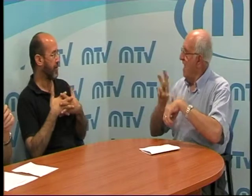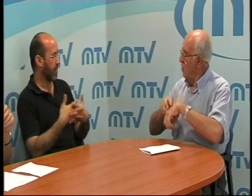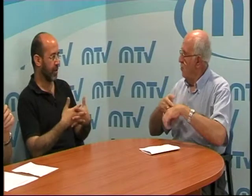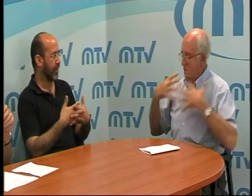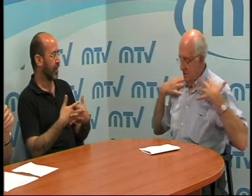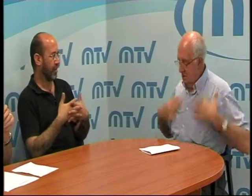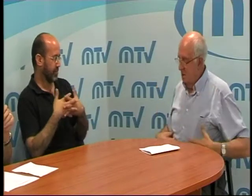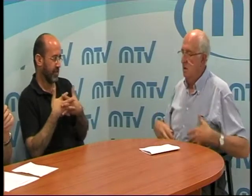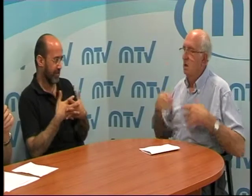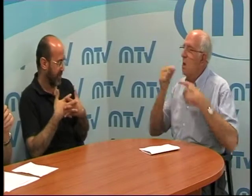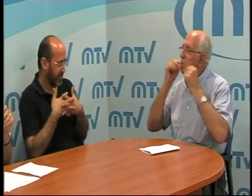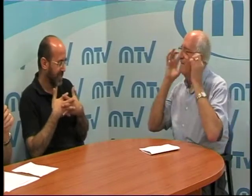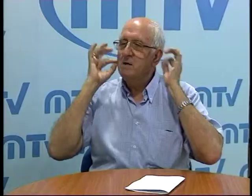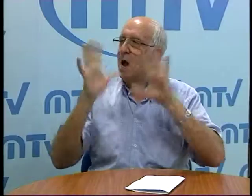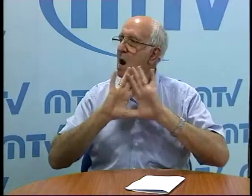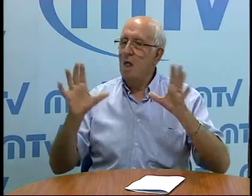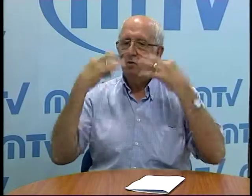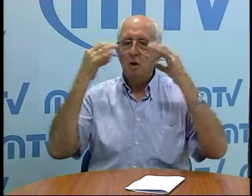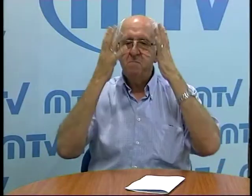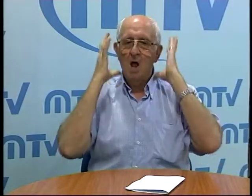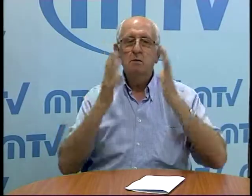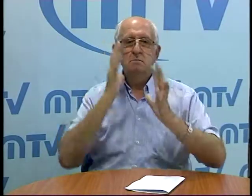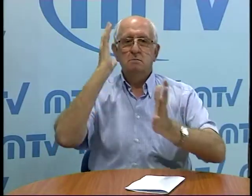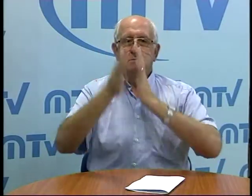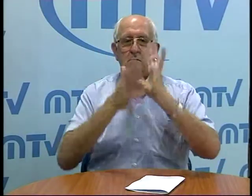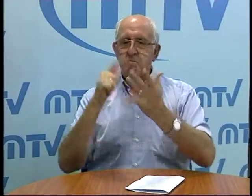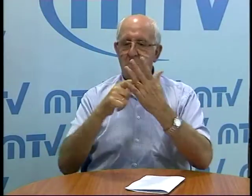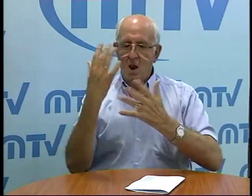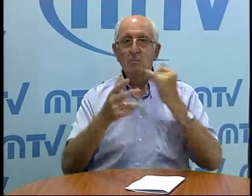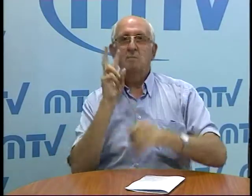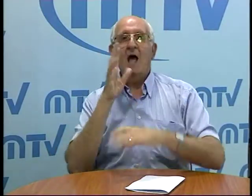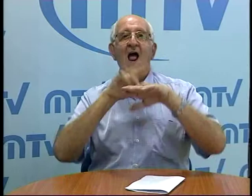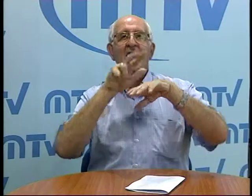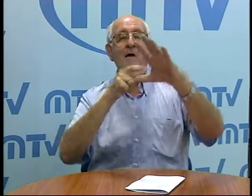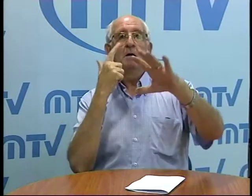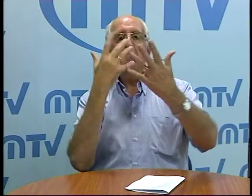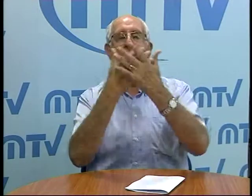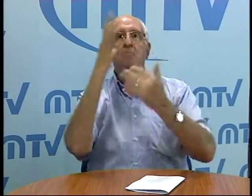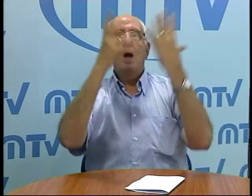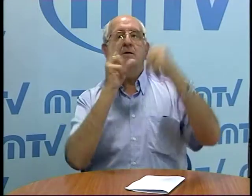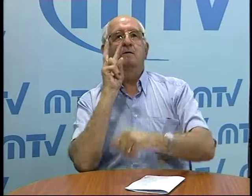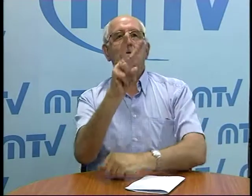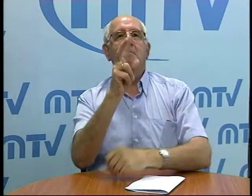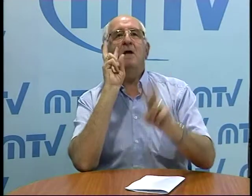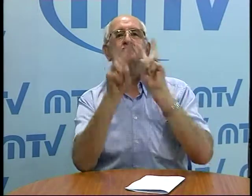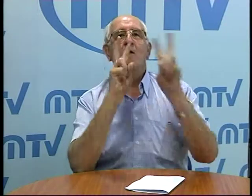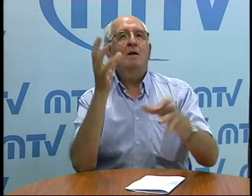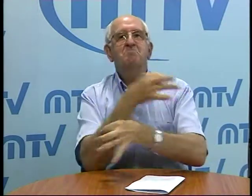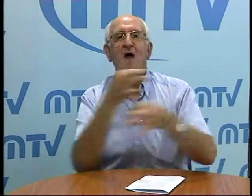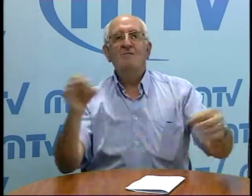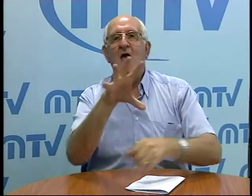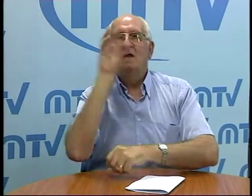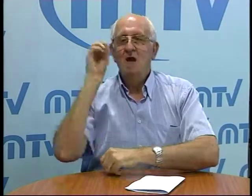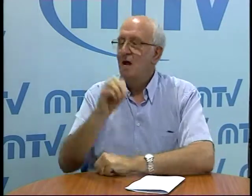los labios pintados, pasa exactamente lo mismo. Es decir, tienes que ir de forma sencilla y lo más neutral posible. ¿Para qué? Para